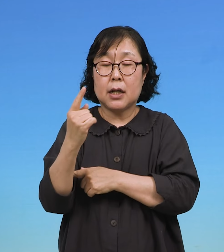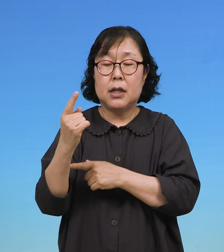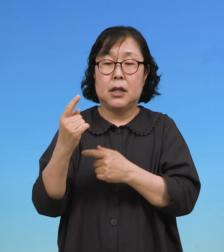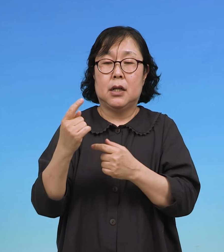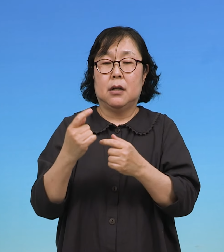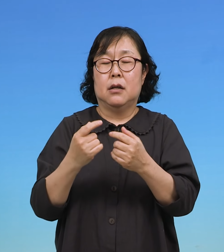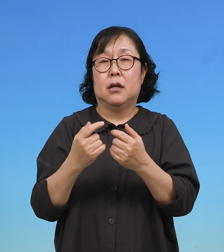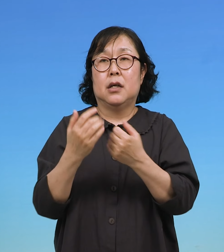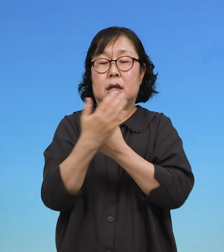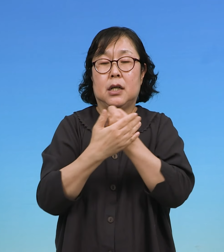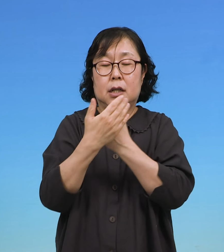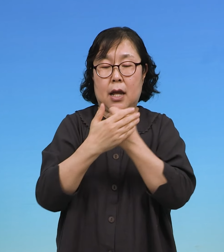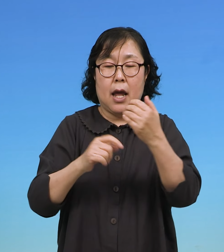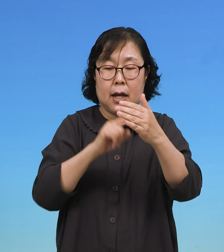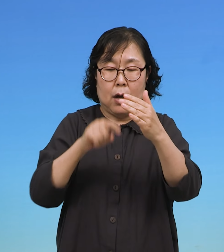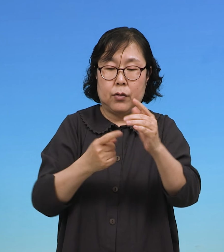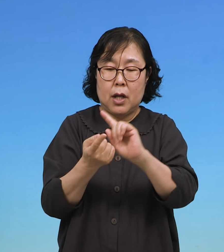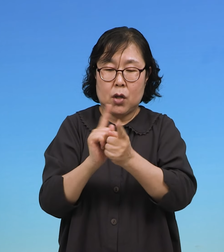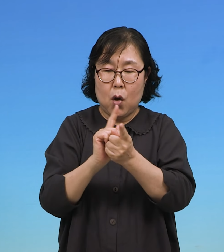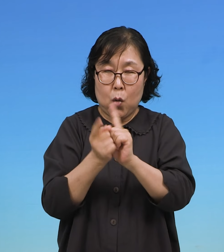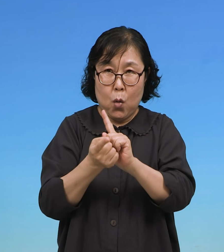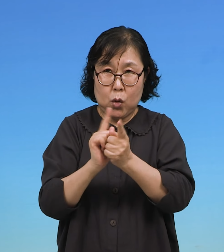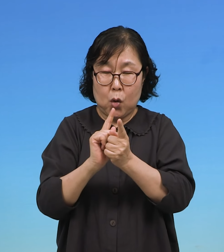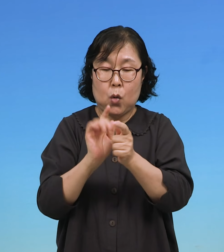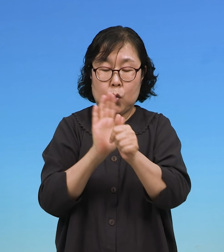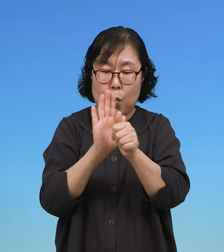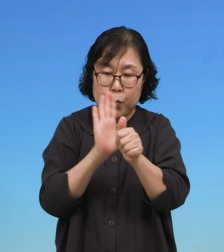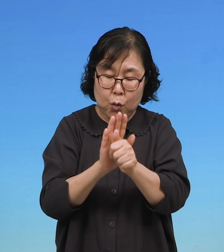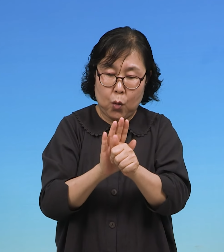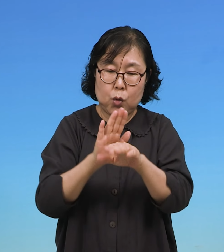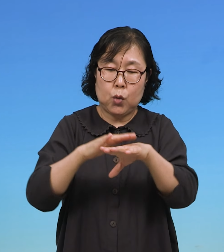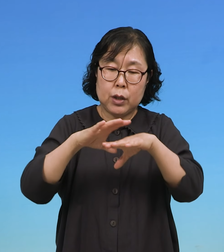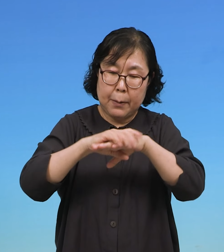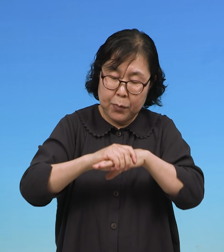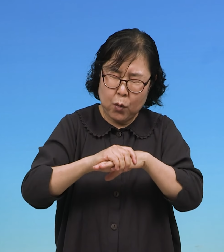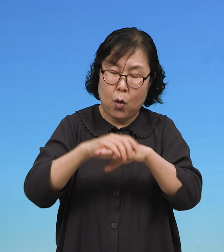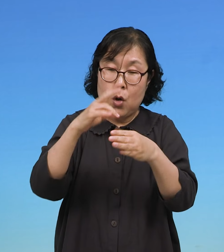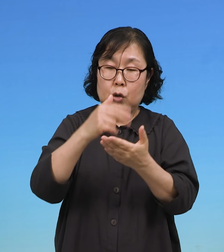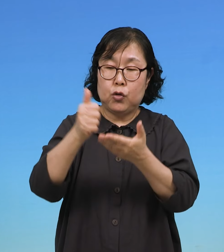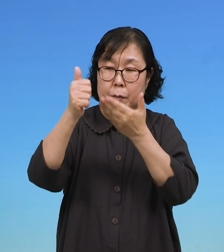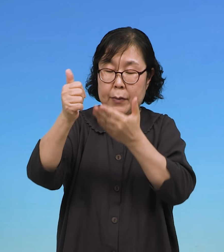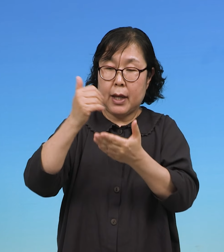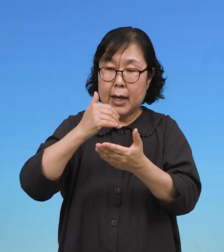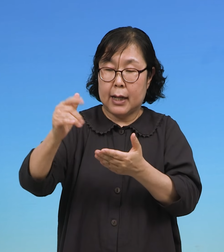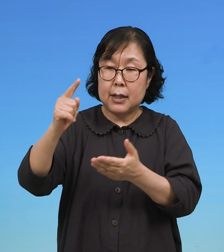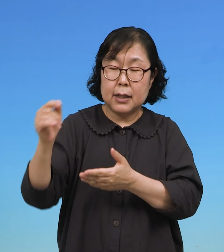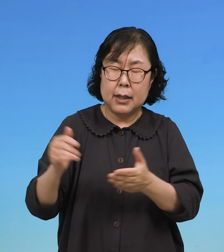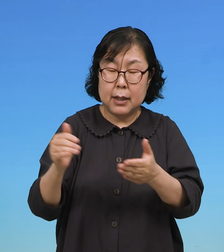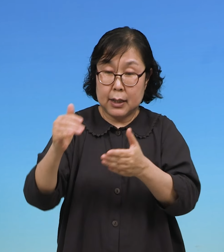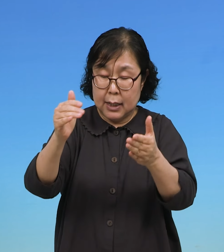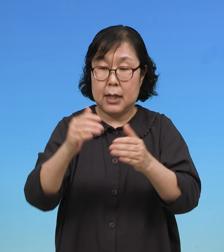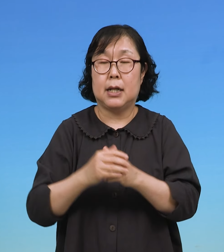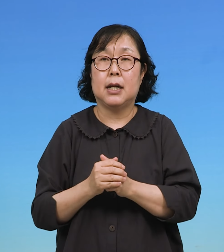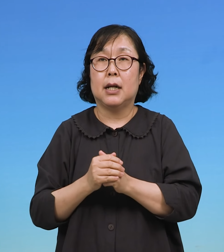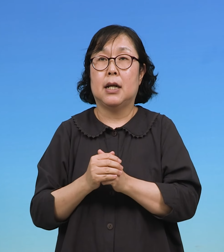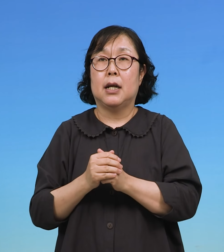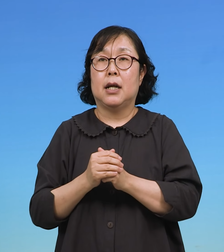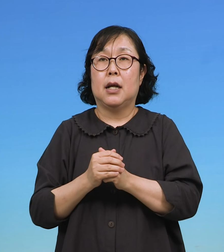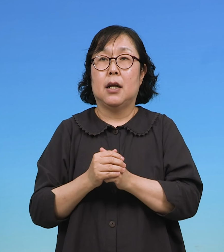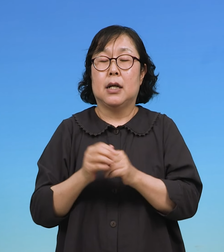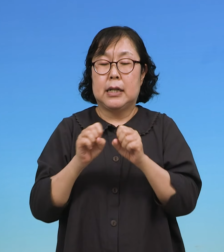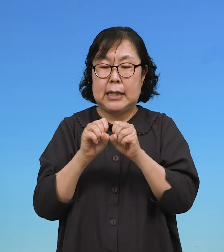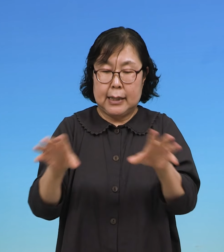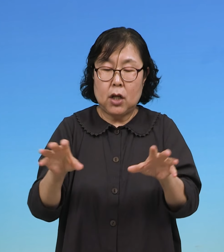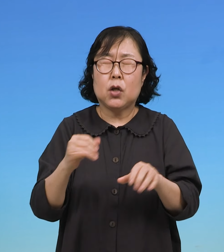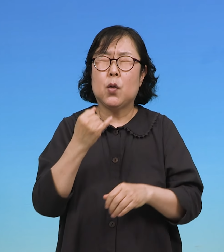감싸주면서 손잡고 주님께로 가는 그 길, 남으셔도 가셔도 집 앞에